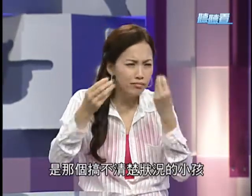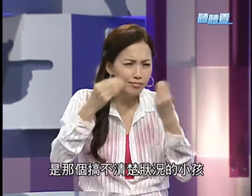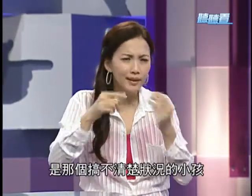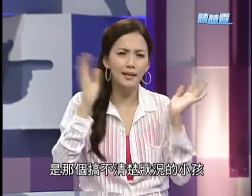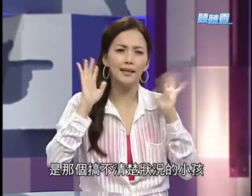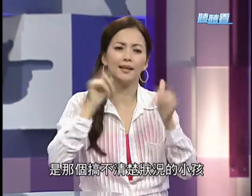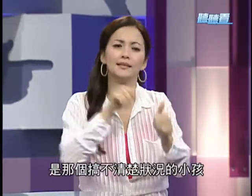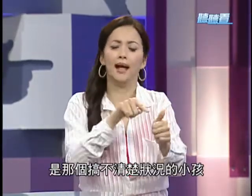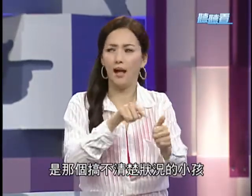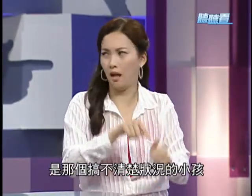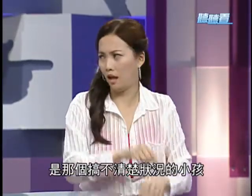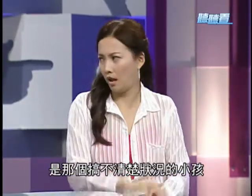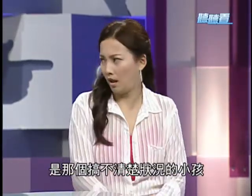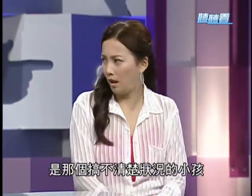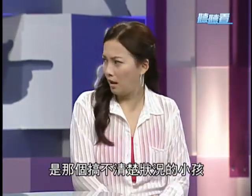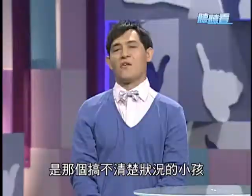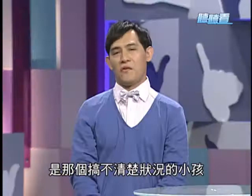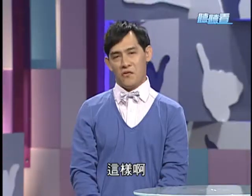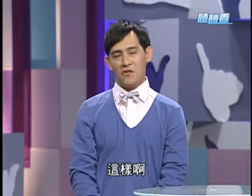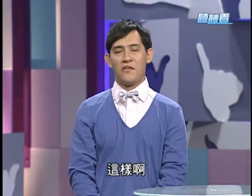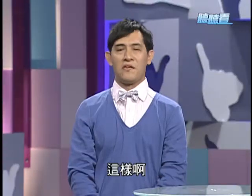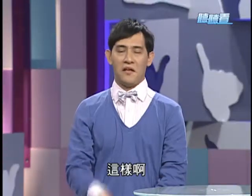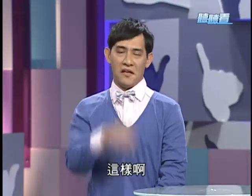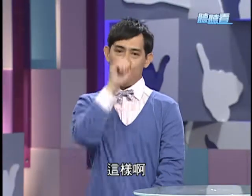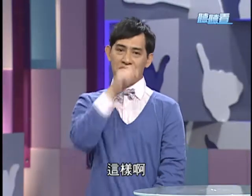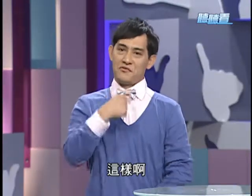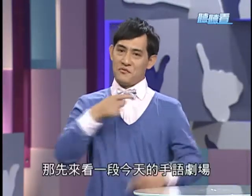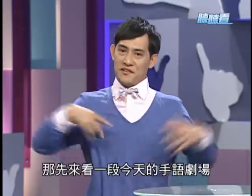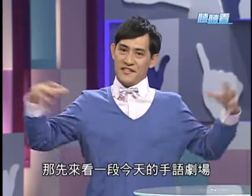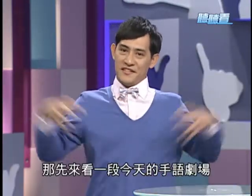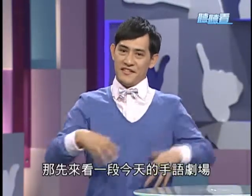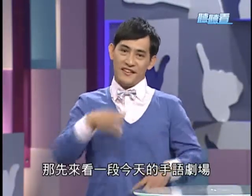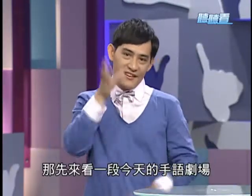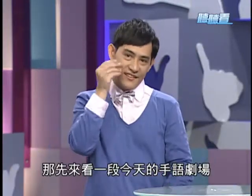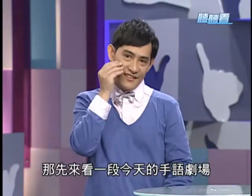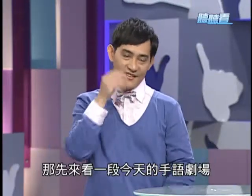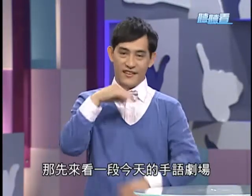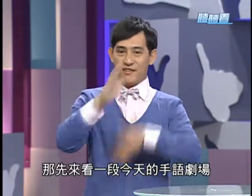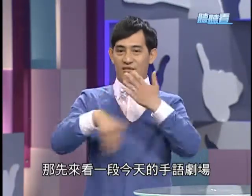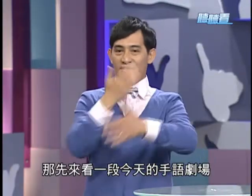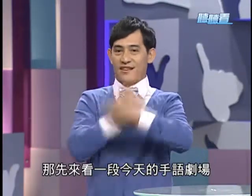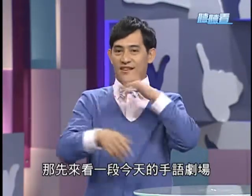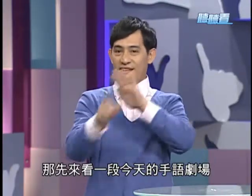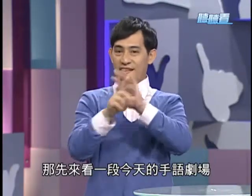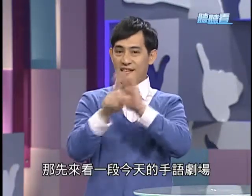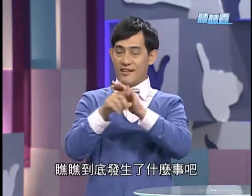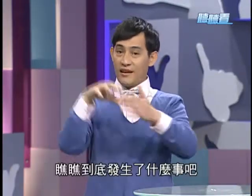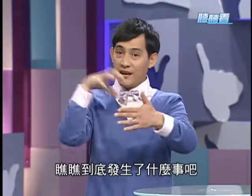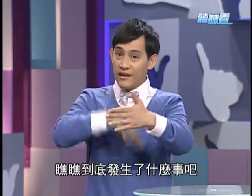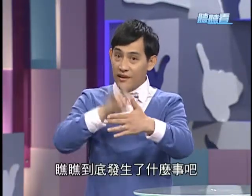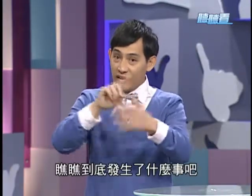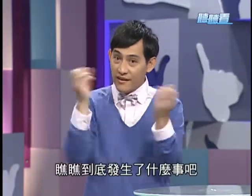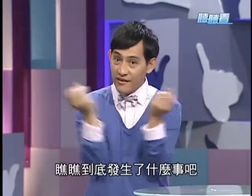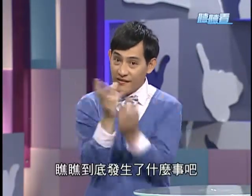楚状况的小孩。 这样啊，那先来看一段今天的手语剧场，瞧瞧到底发生了什么